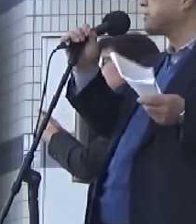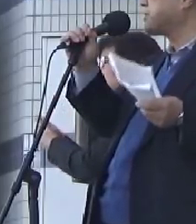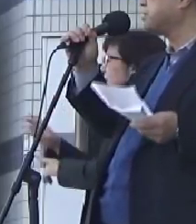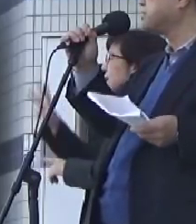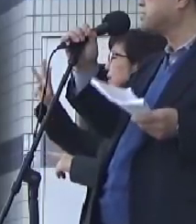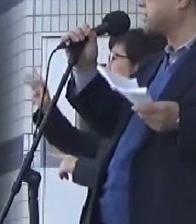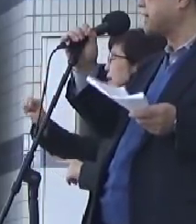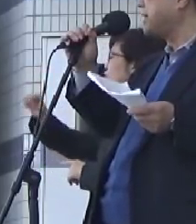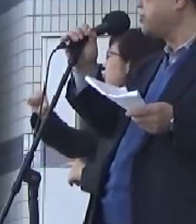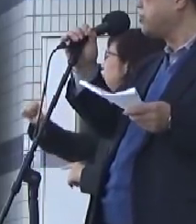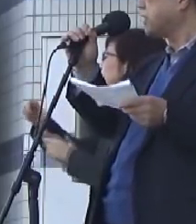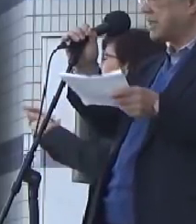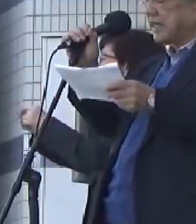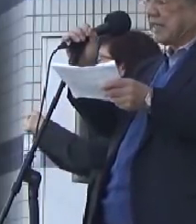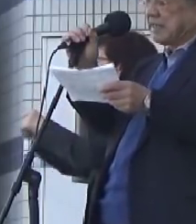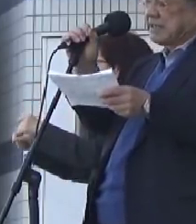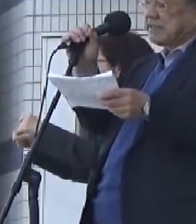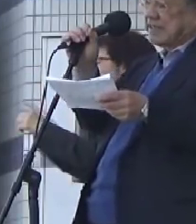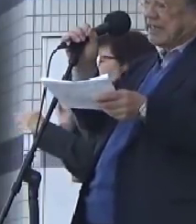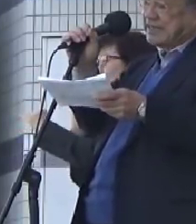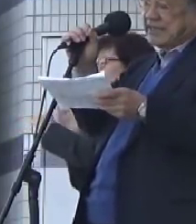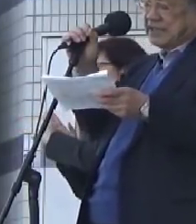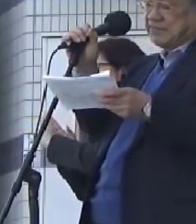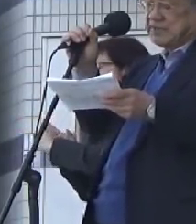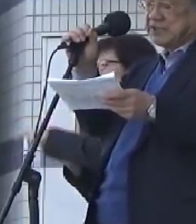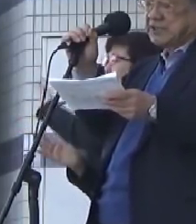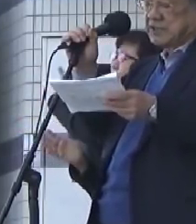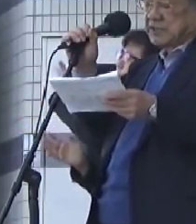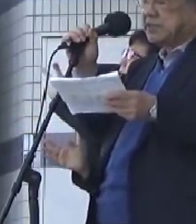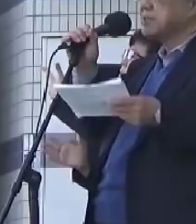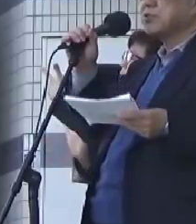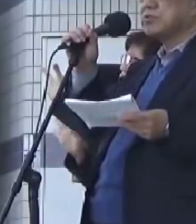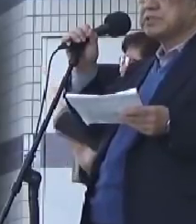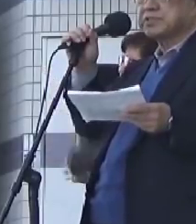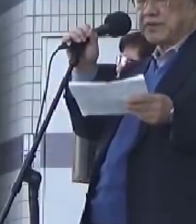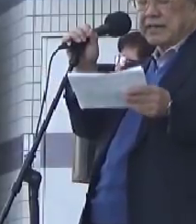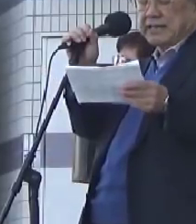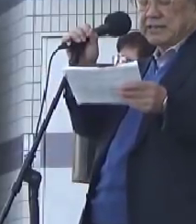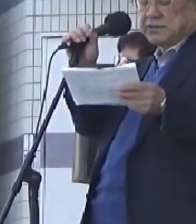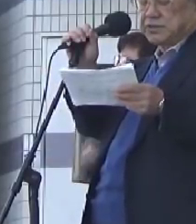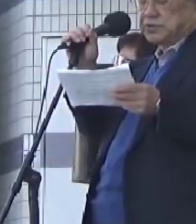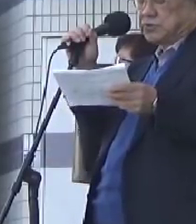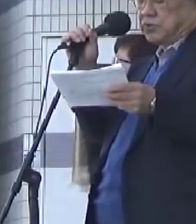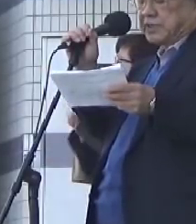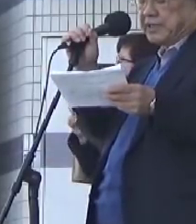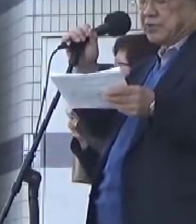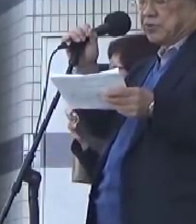カ国中高い方から7位であります。貧困率は